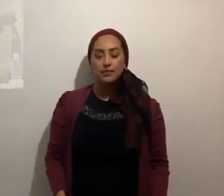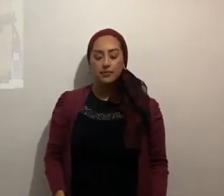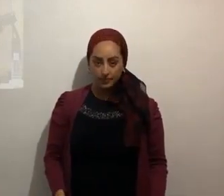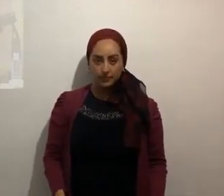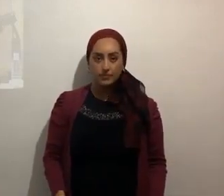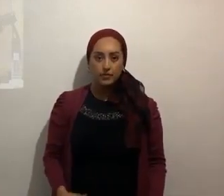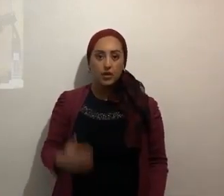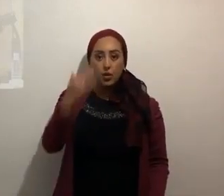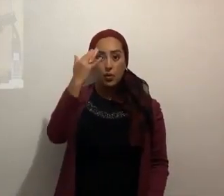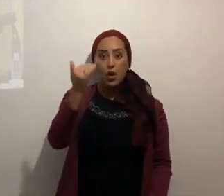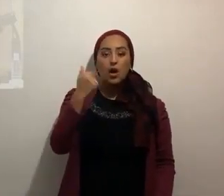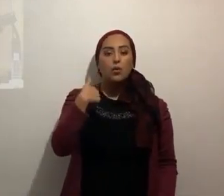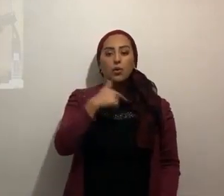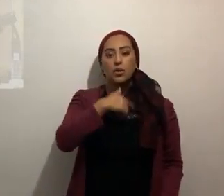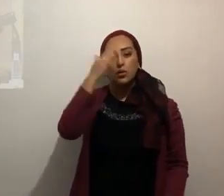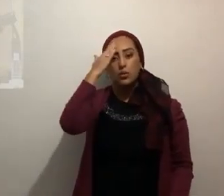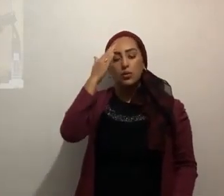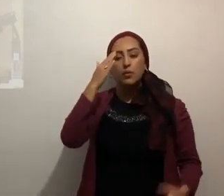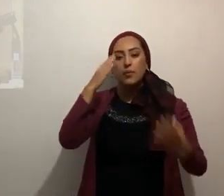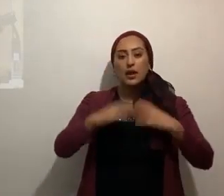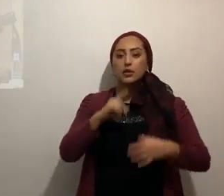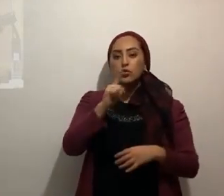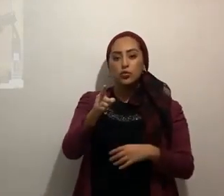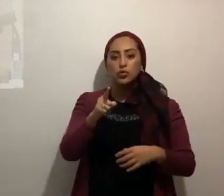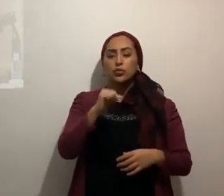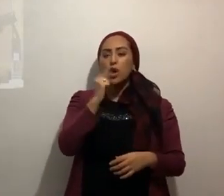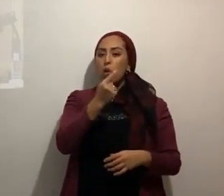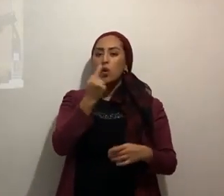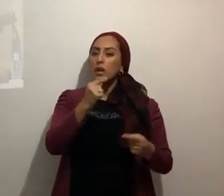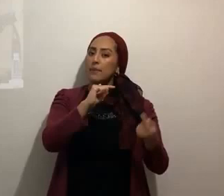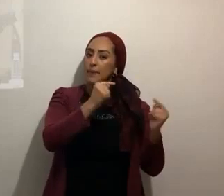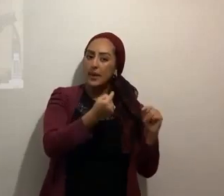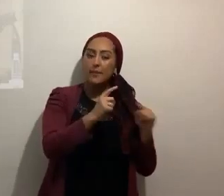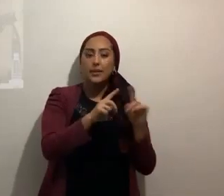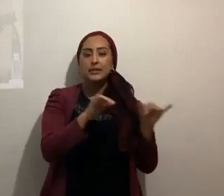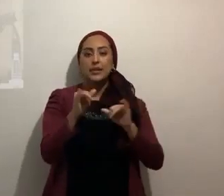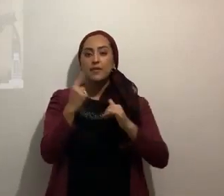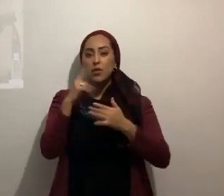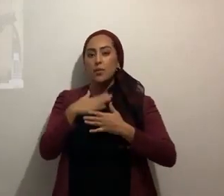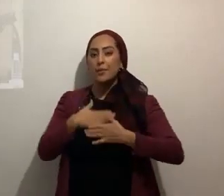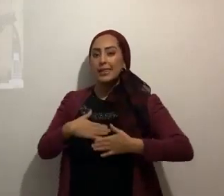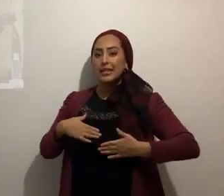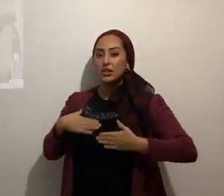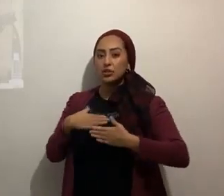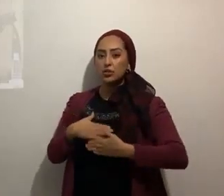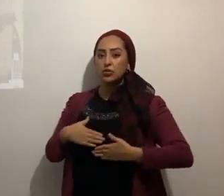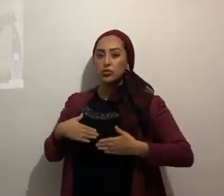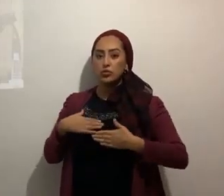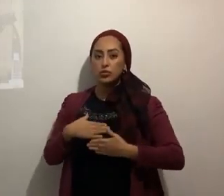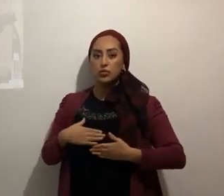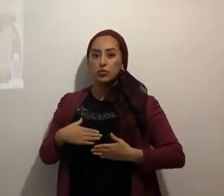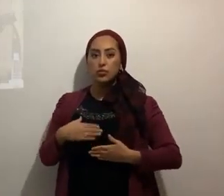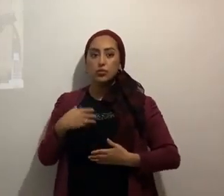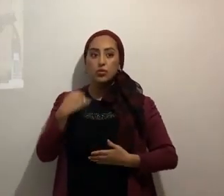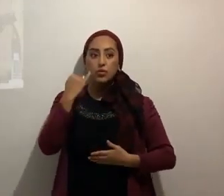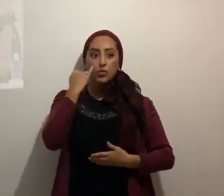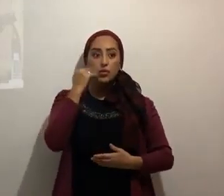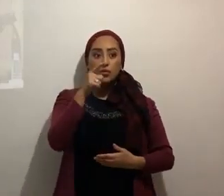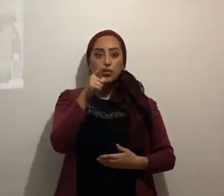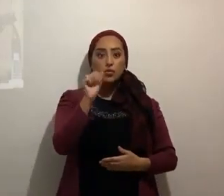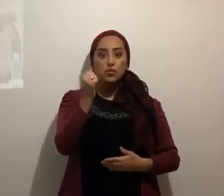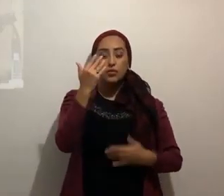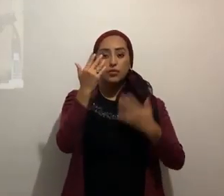Sí, por eso sabemos que el cuerpo existe, por el dolor, pero no solamente por el dolor, también por el placer. Entonces, si tú fuera